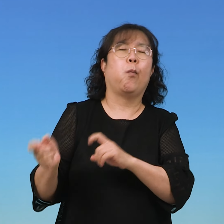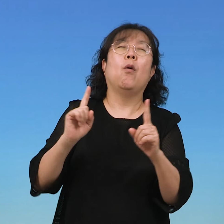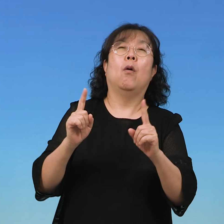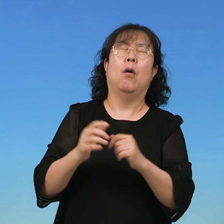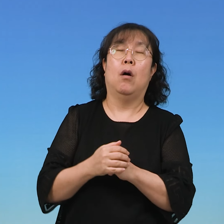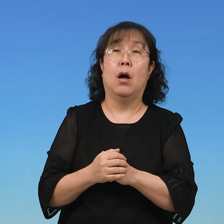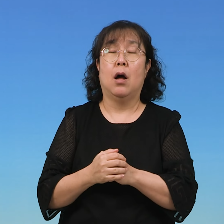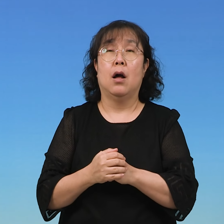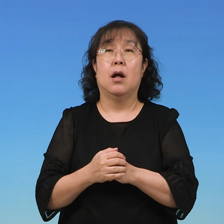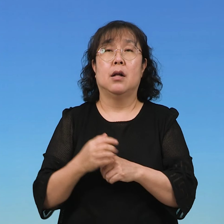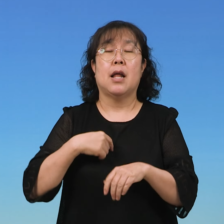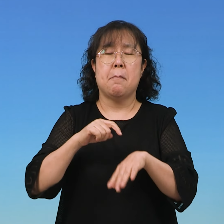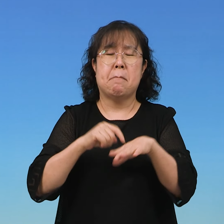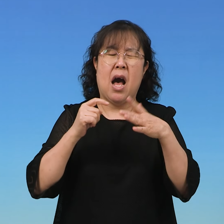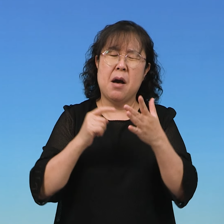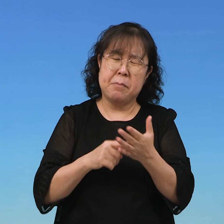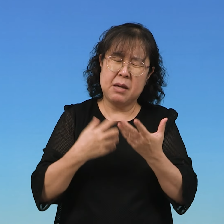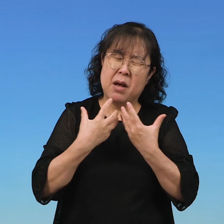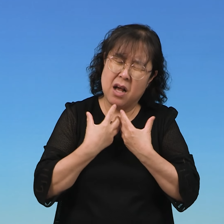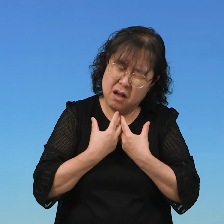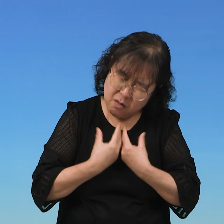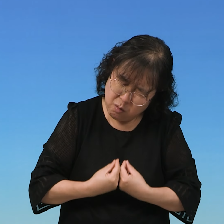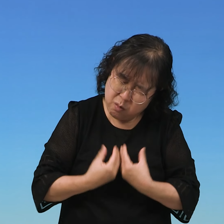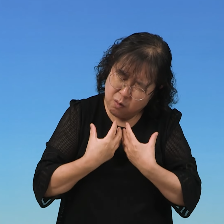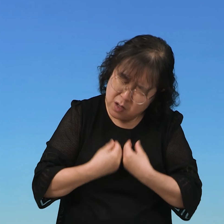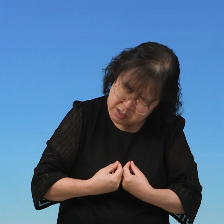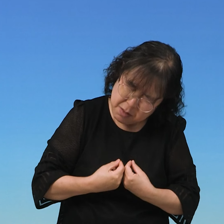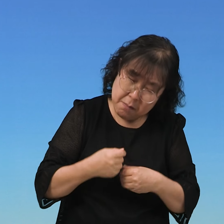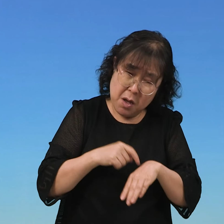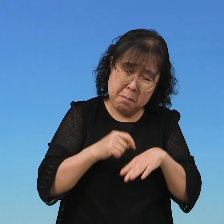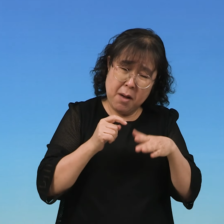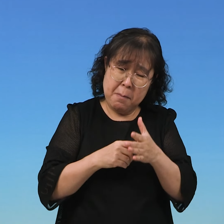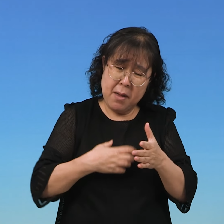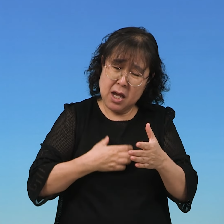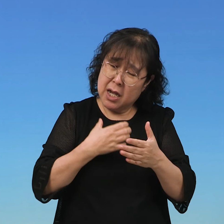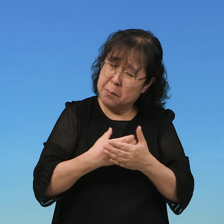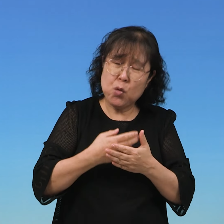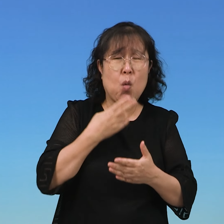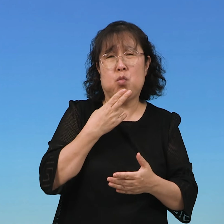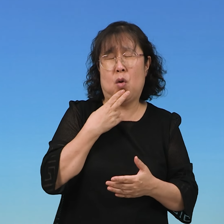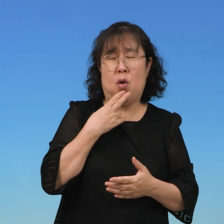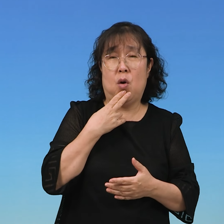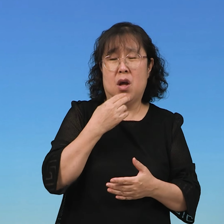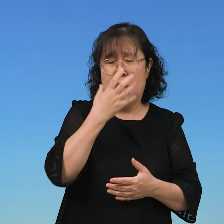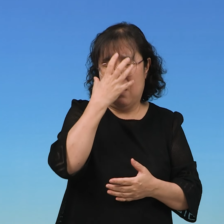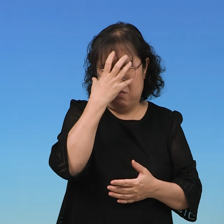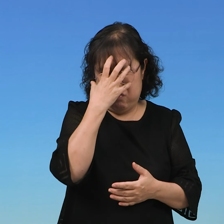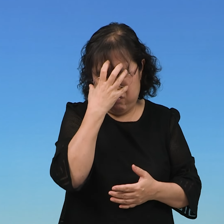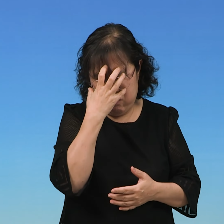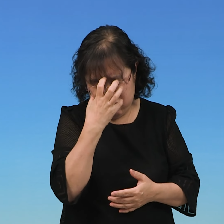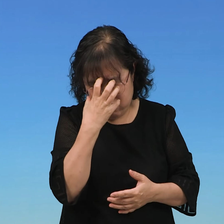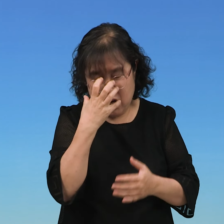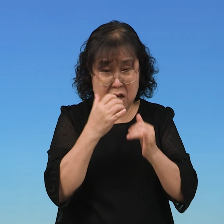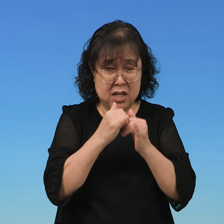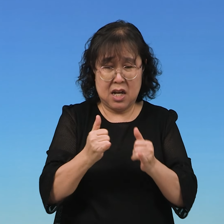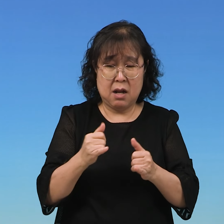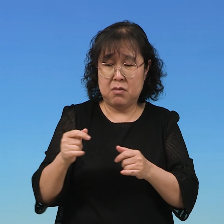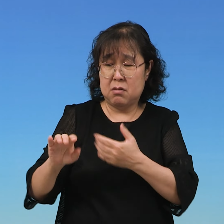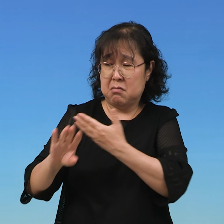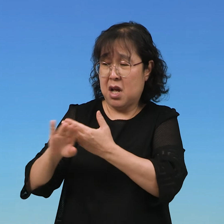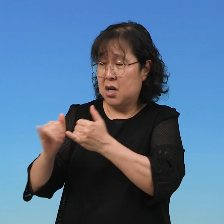있으면은 깔아앉고 우울하고 그러면 이게 감정적으로 감격이 좀 어렵잖아요. 그래서 막 우울한 사람은